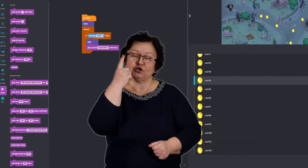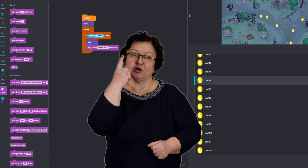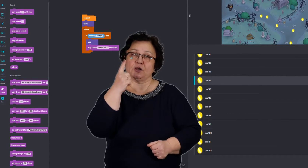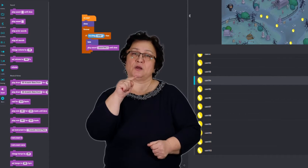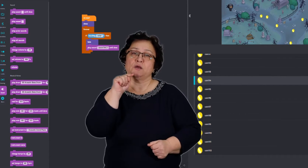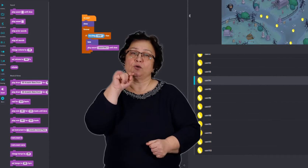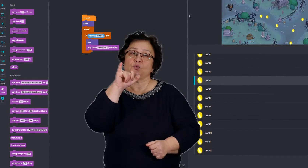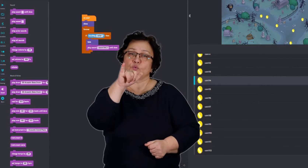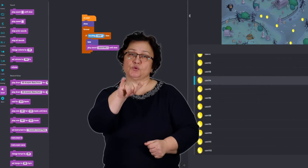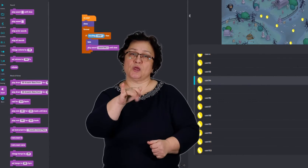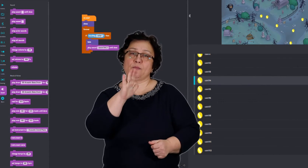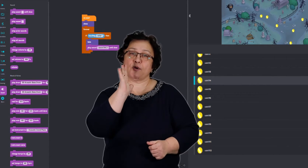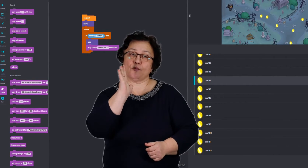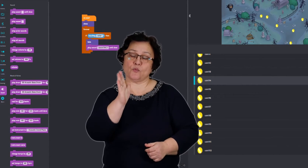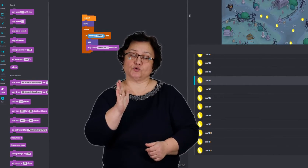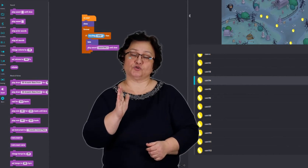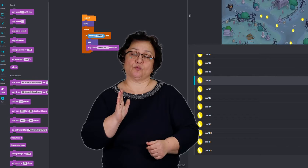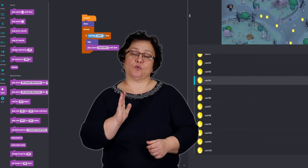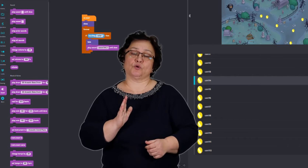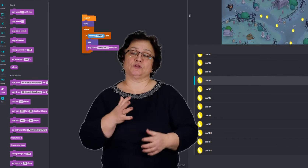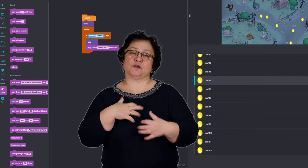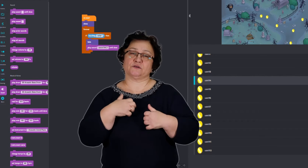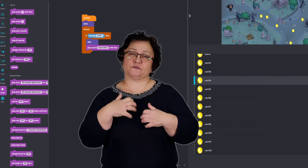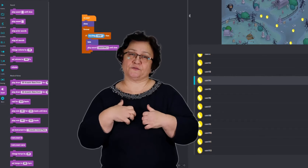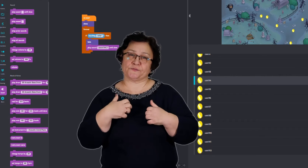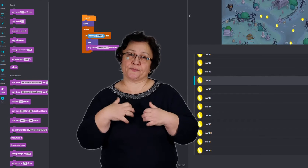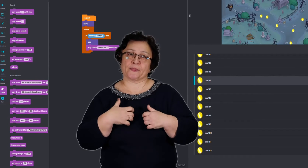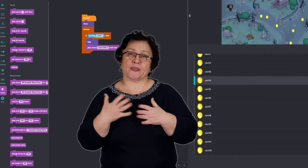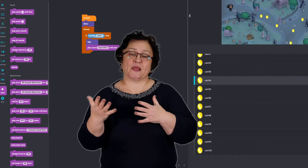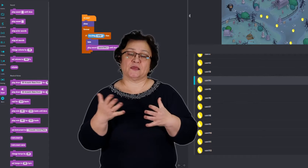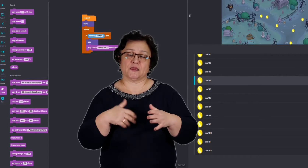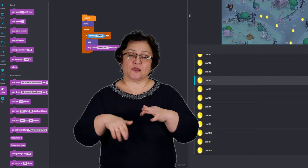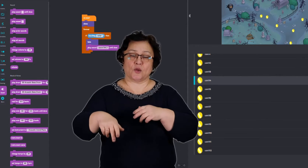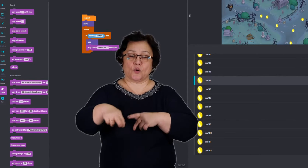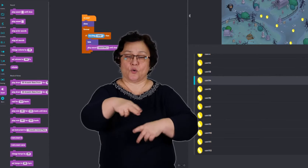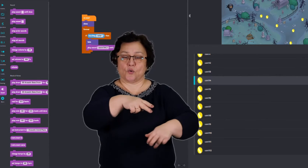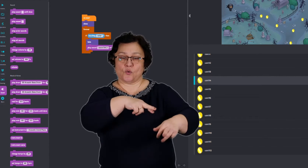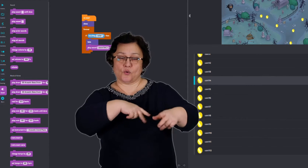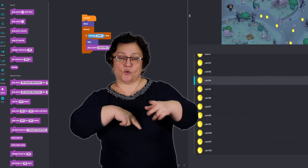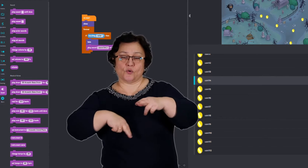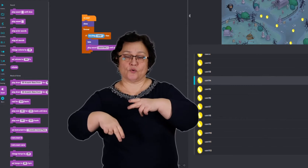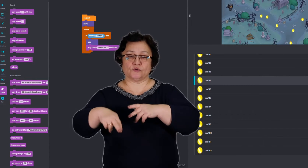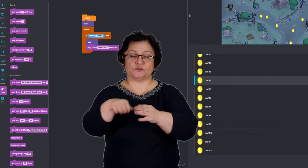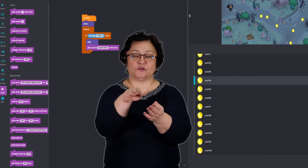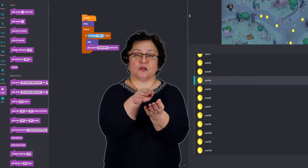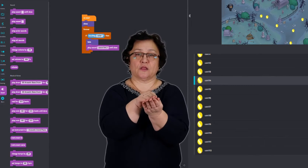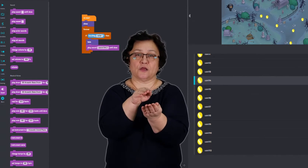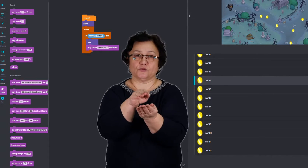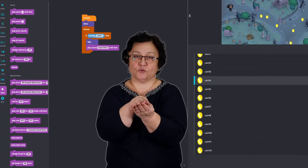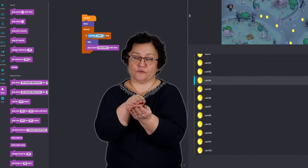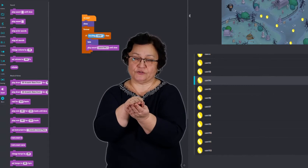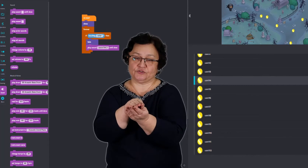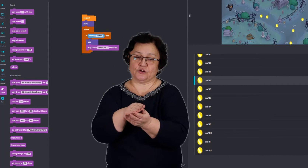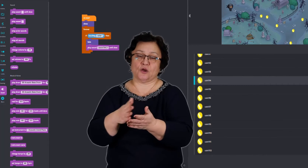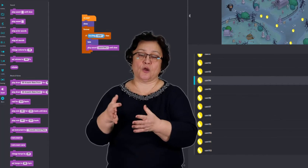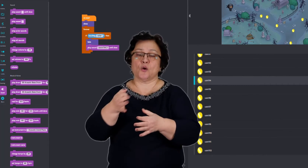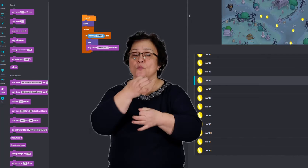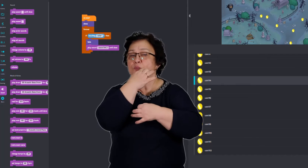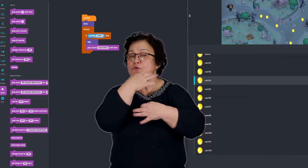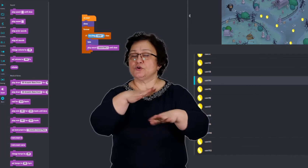По-перше, в тебе може бути монстр, який ходить навколо кладовища